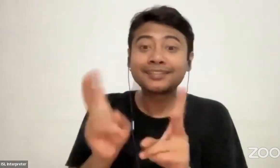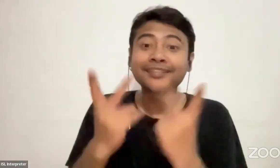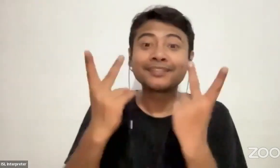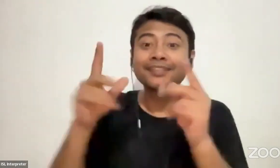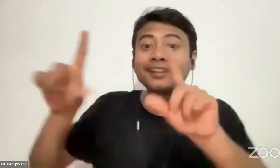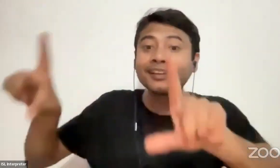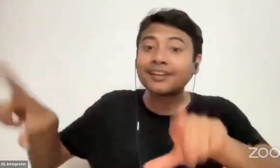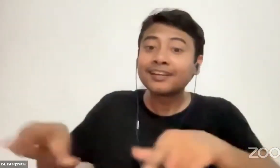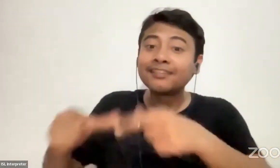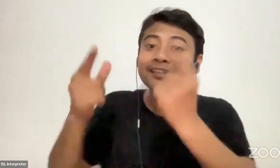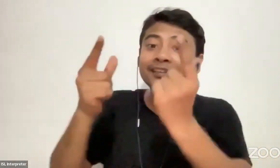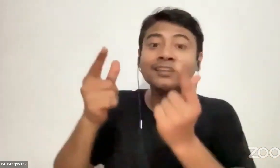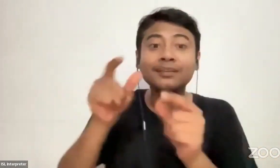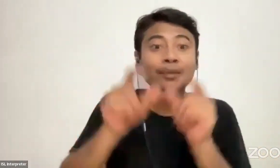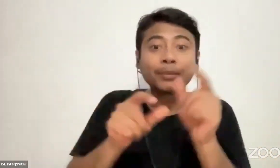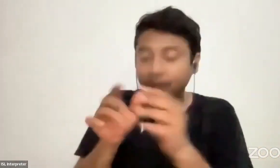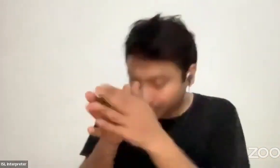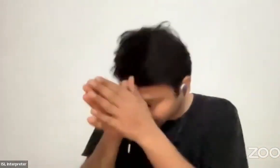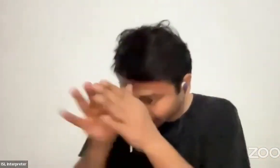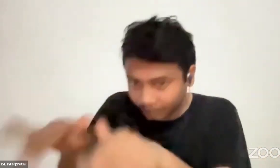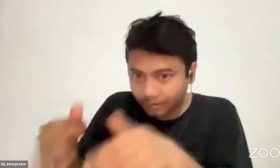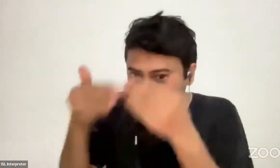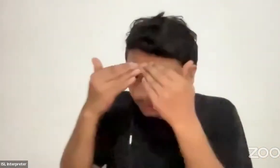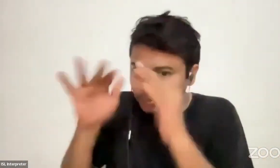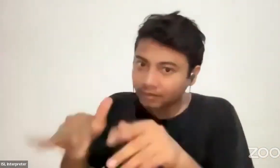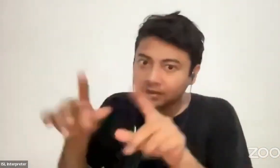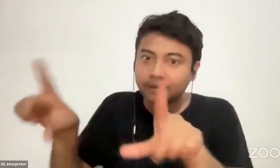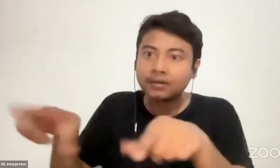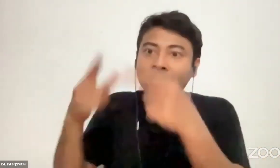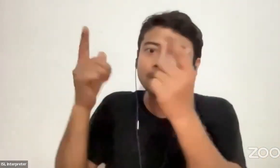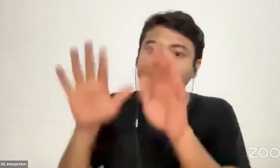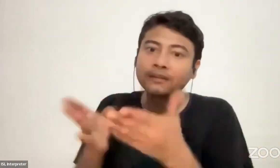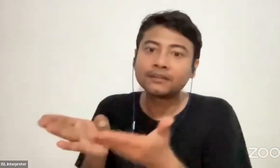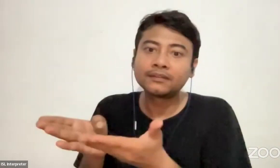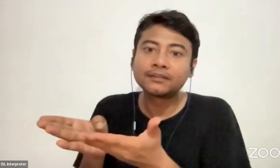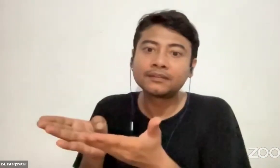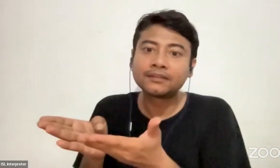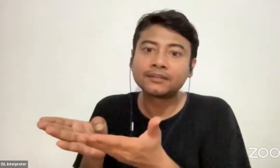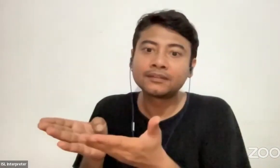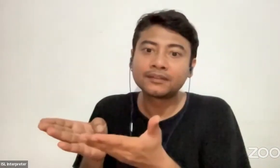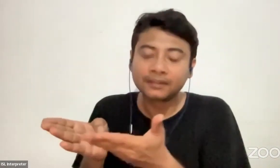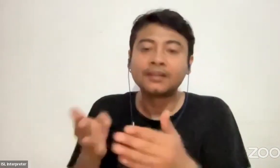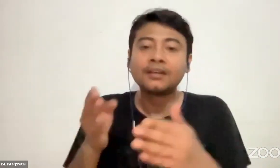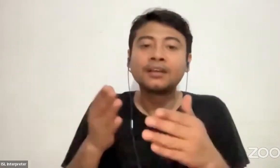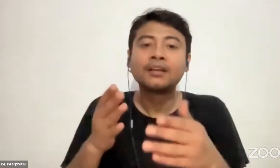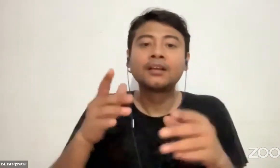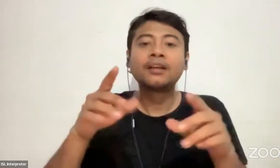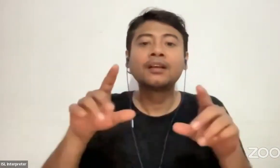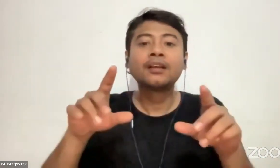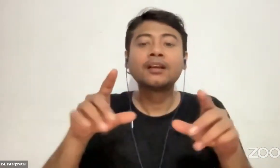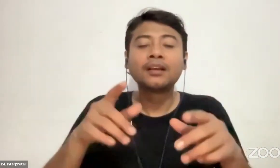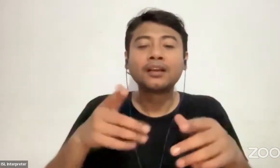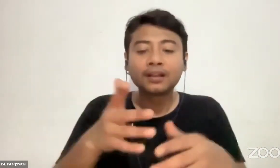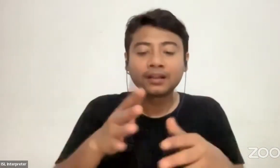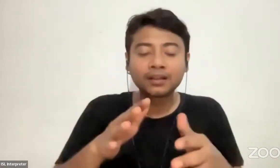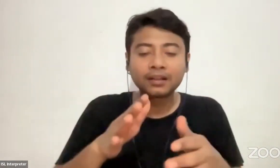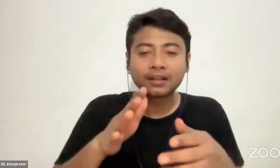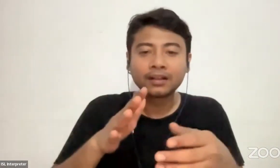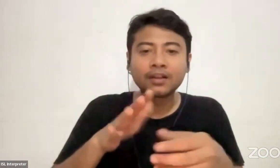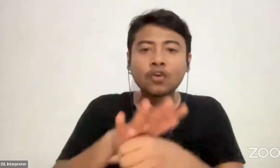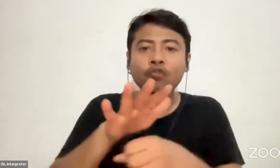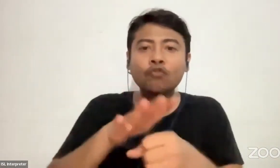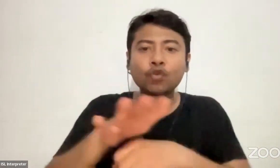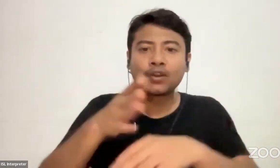हैं, लकड़ी की भी पूजा करते हैं, बाइक स्कूटी आती है तो उसकी भी पूजा करते हैं, सब चीज की पूजा करते हैं।